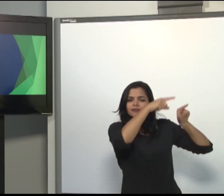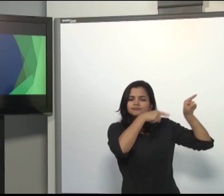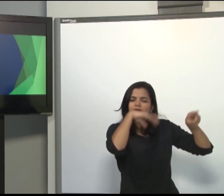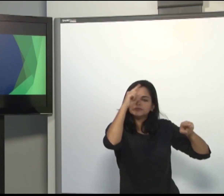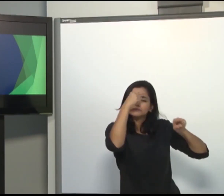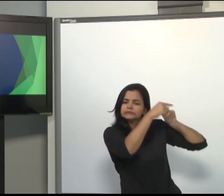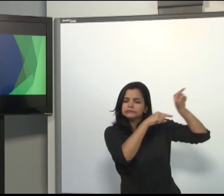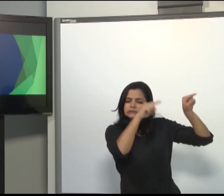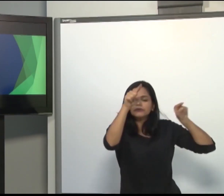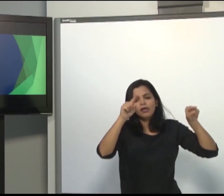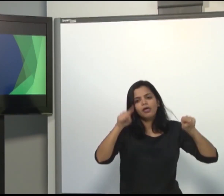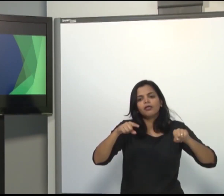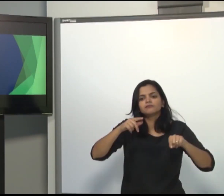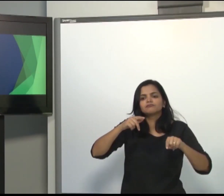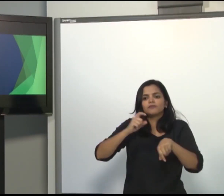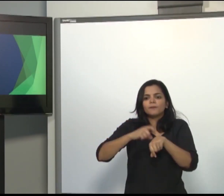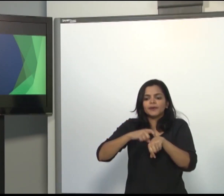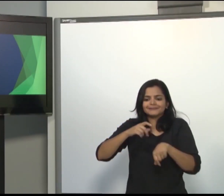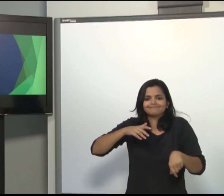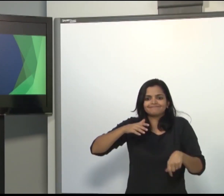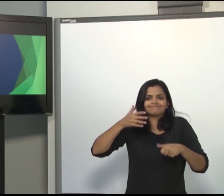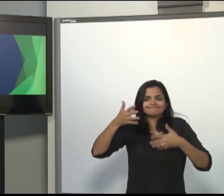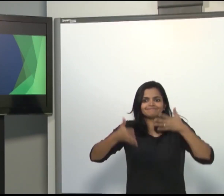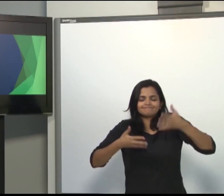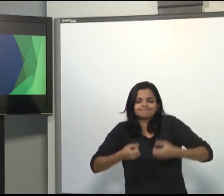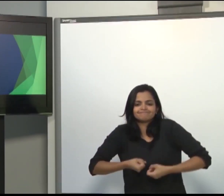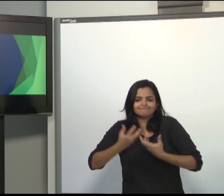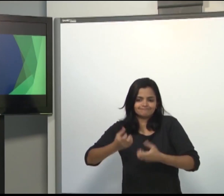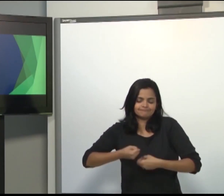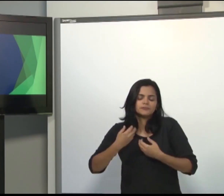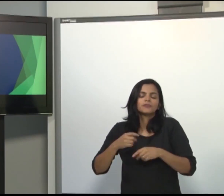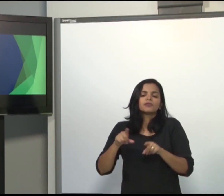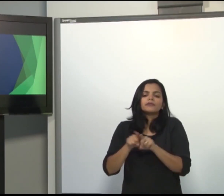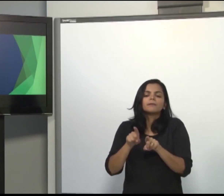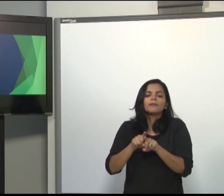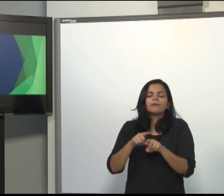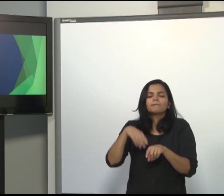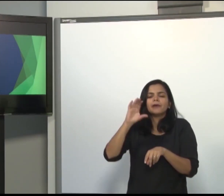imagens, há expressões básicas, utiliza-se classificadores.